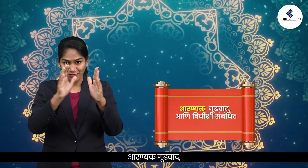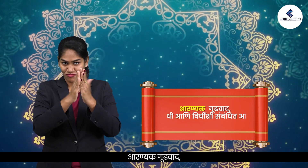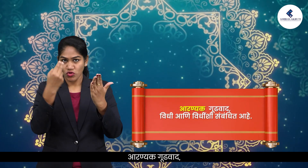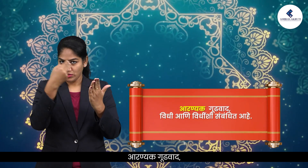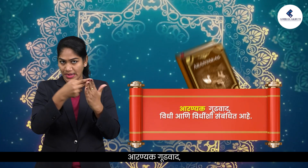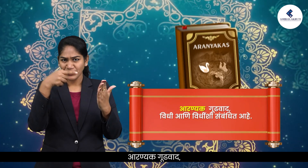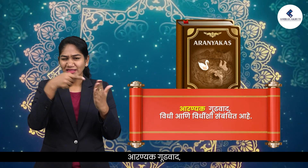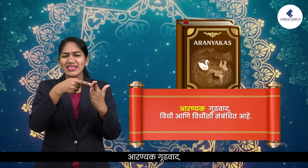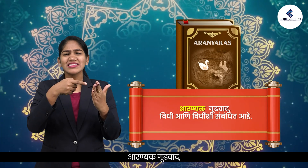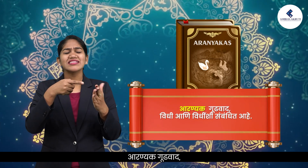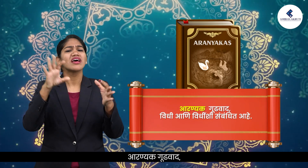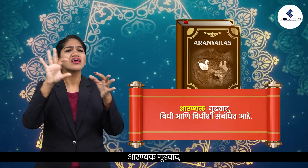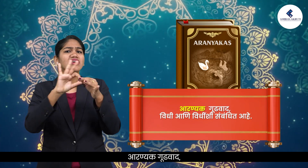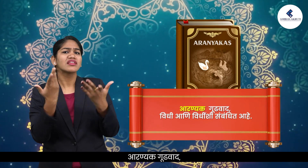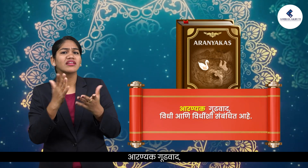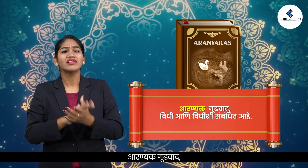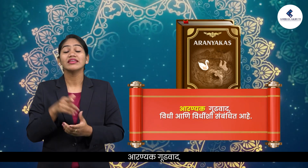आरण्यक गूढवाद,